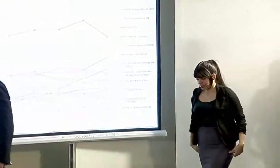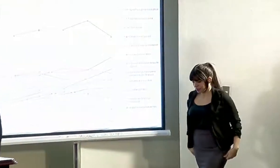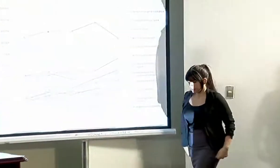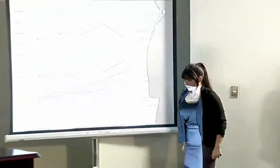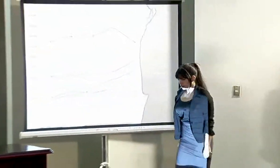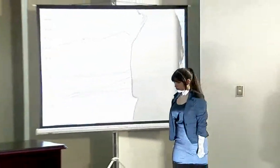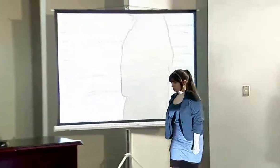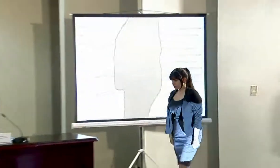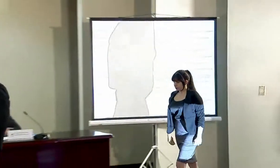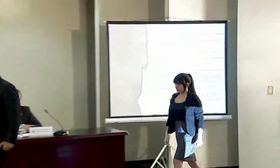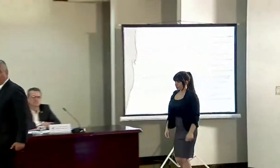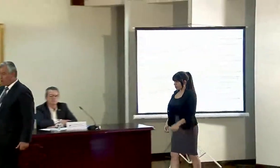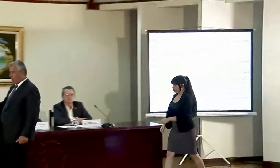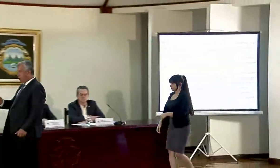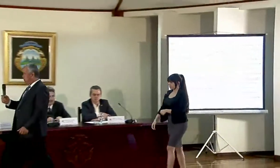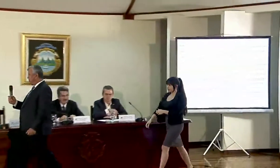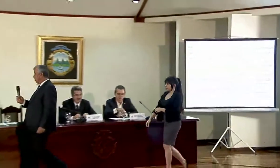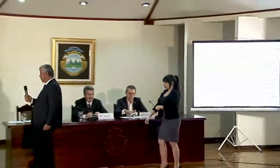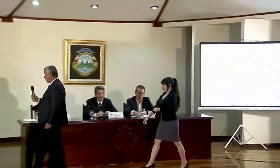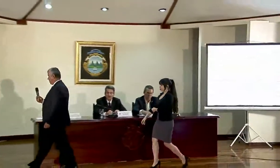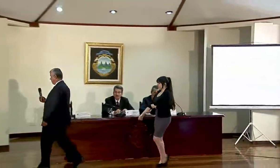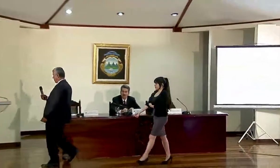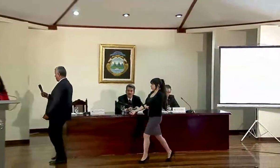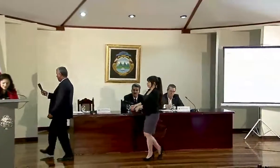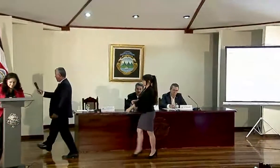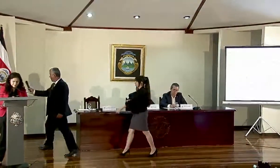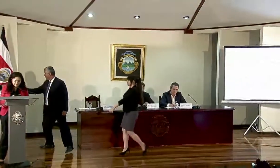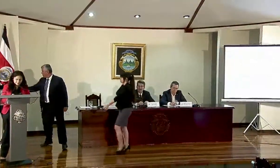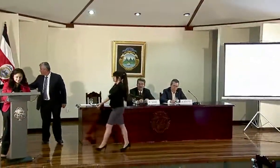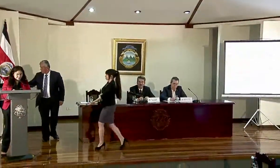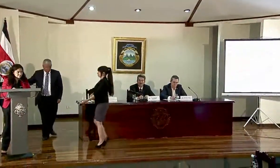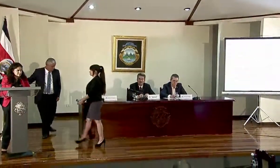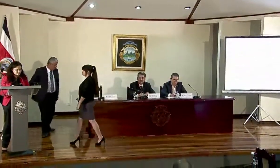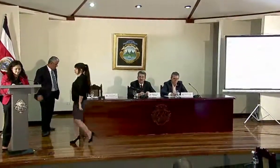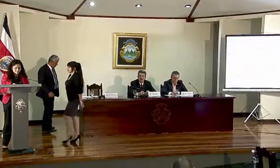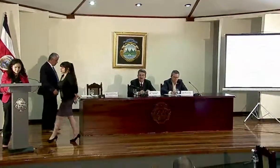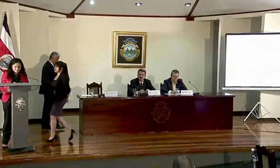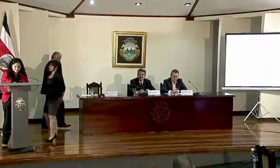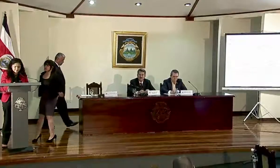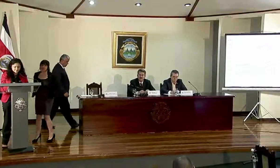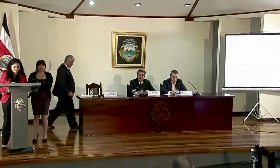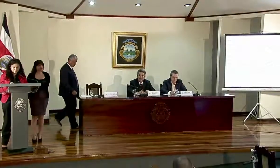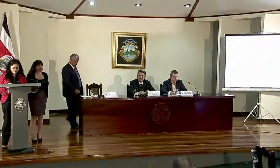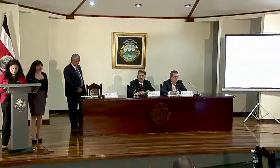Continuamos con las consultas. Don Carlos Jiménez, después Monumental.